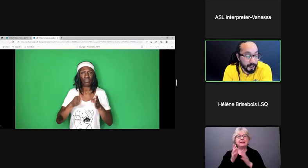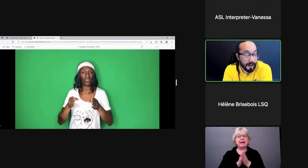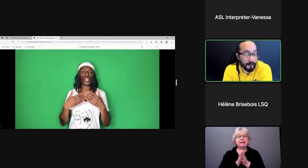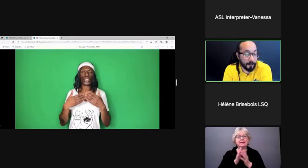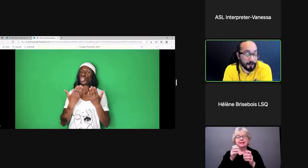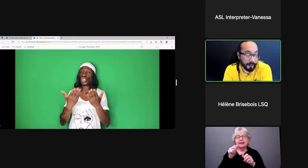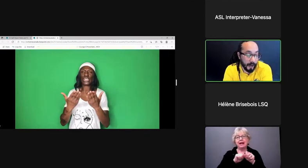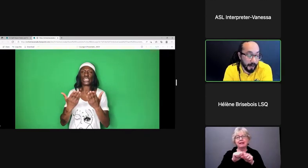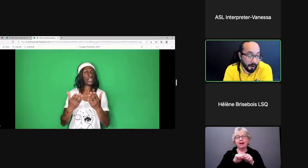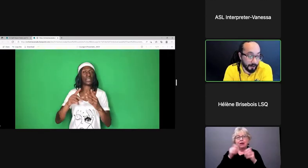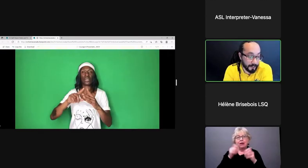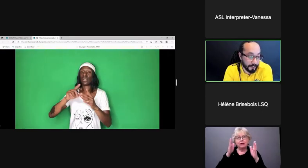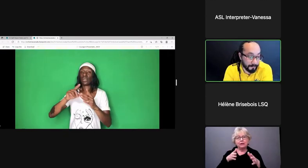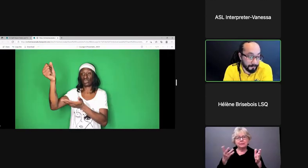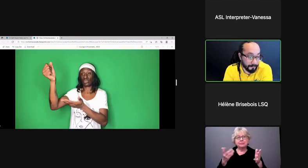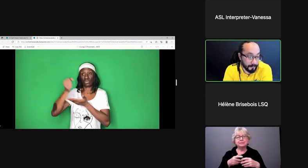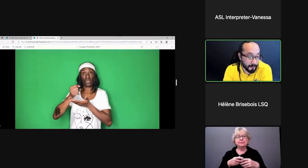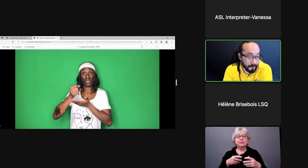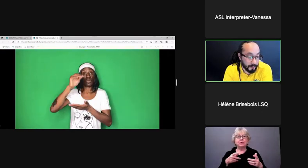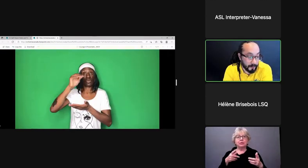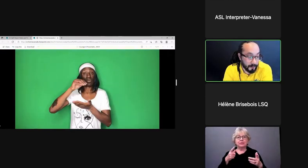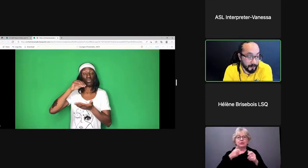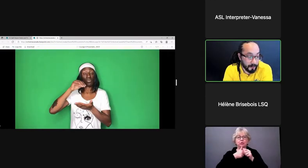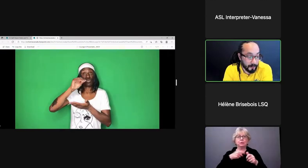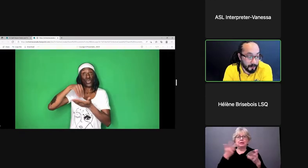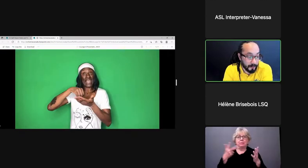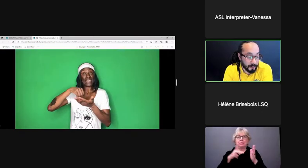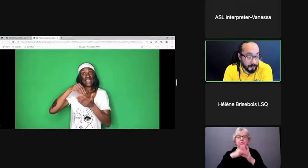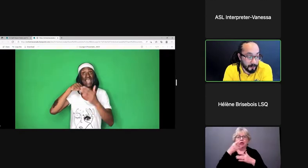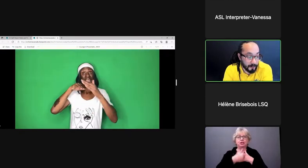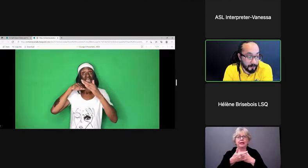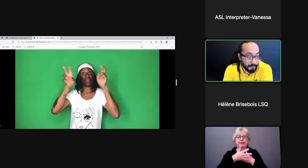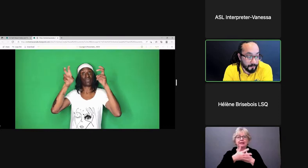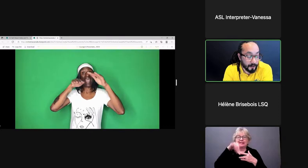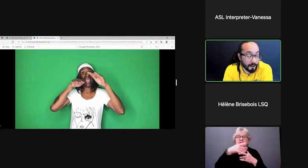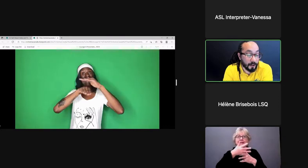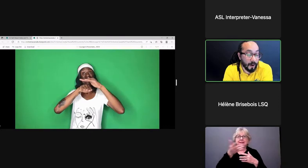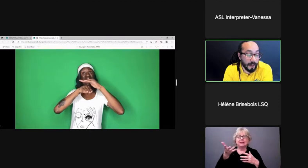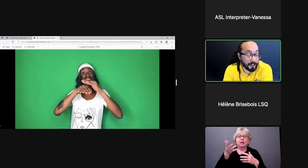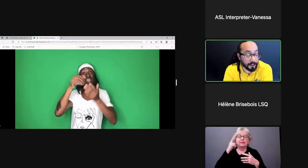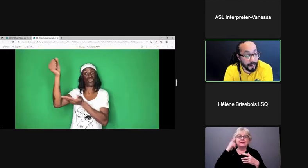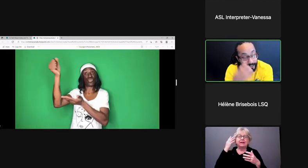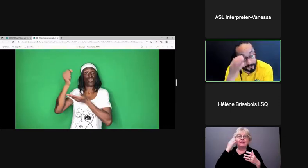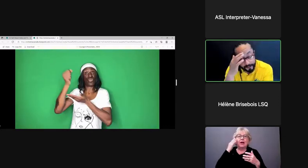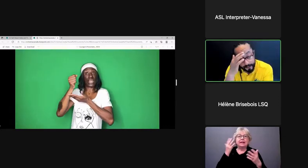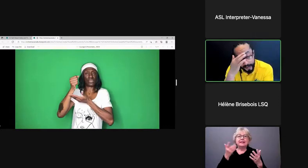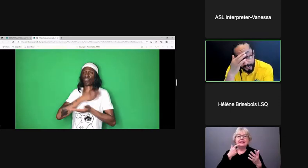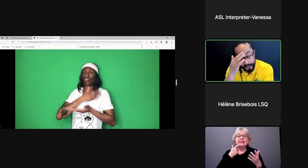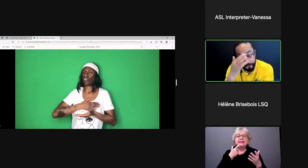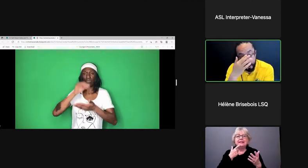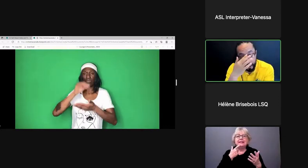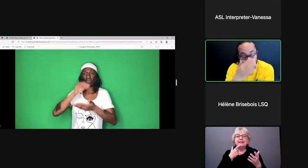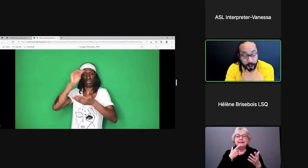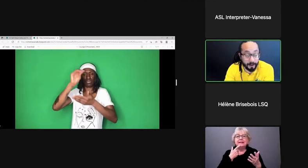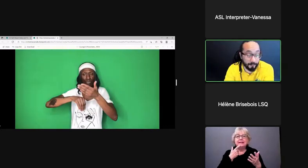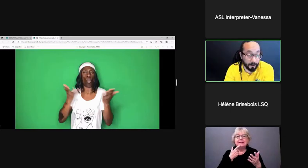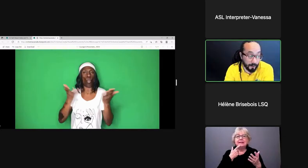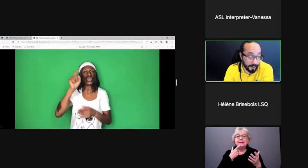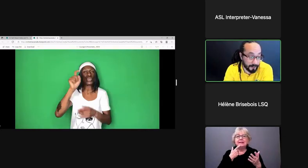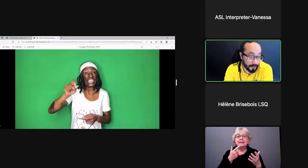ça dépend du projet en cours. C'est ça qui va déterminer qui sera un bon